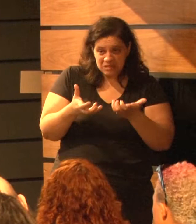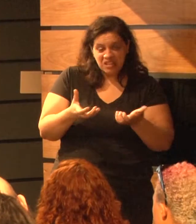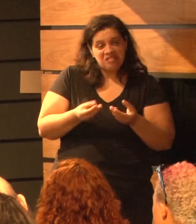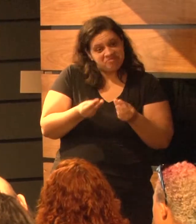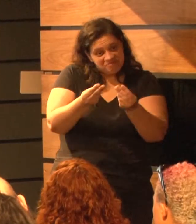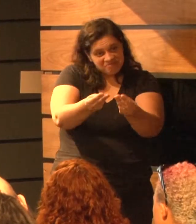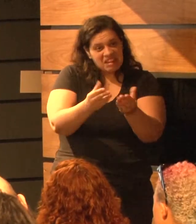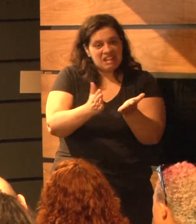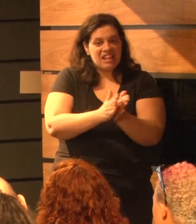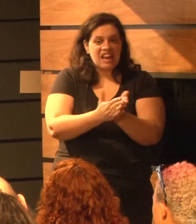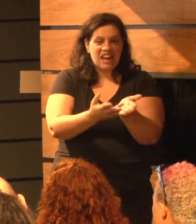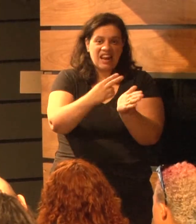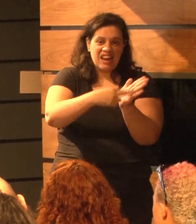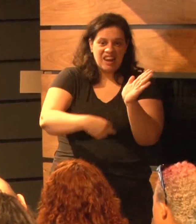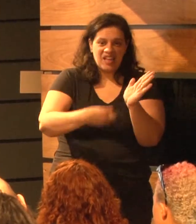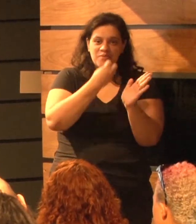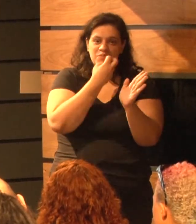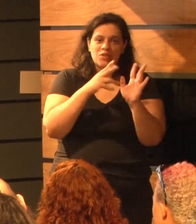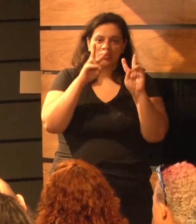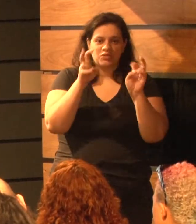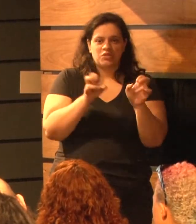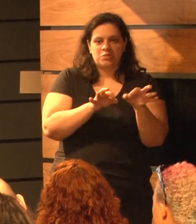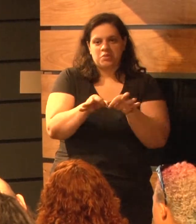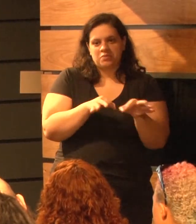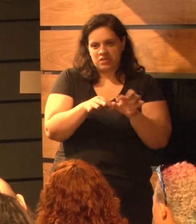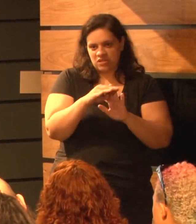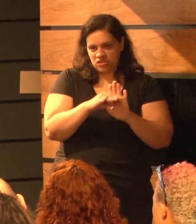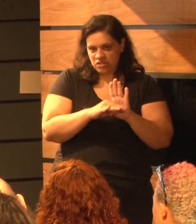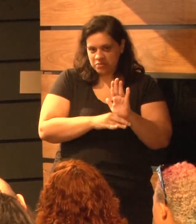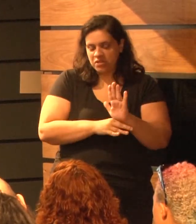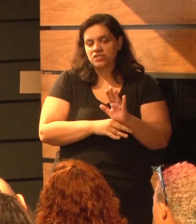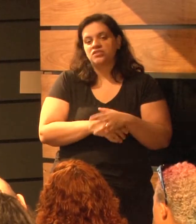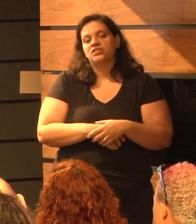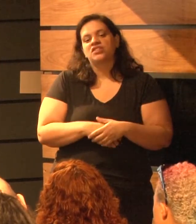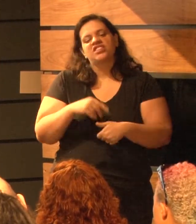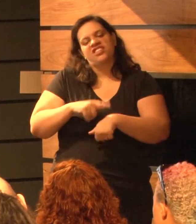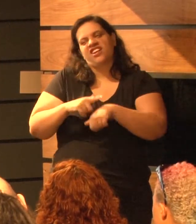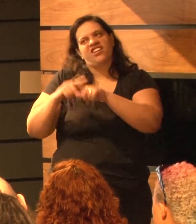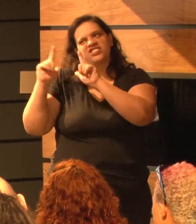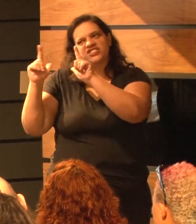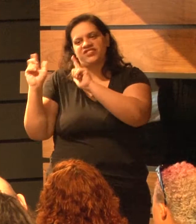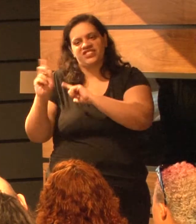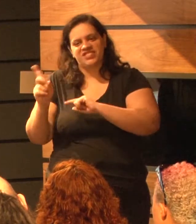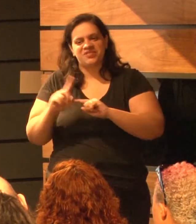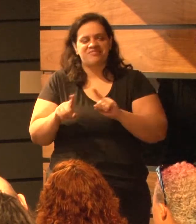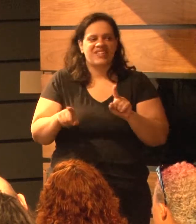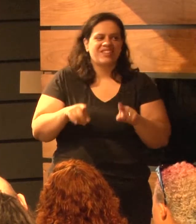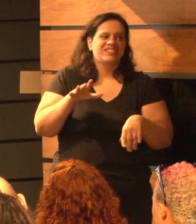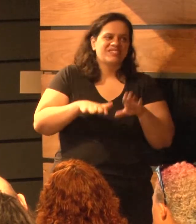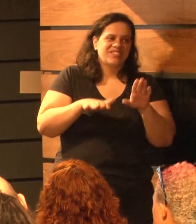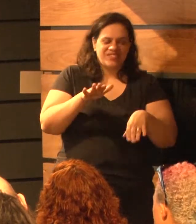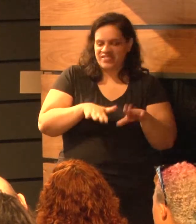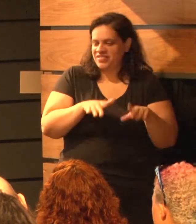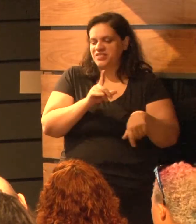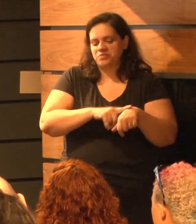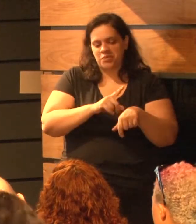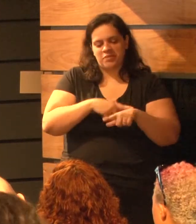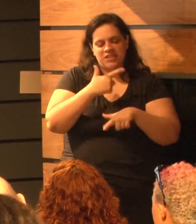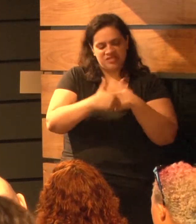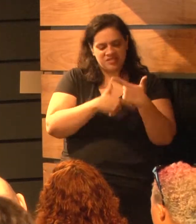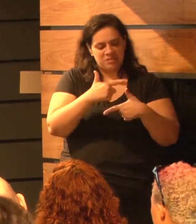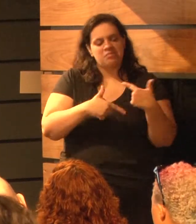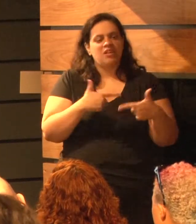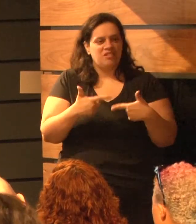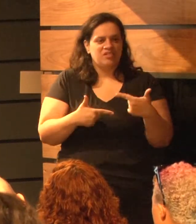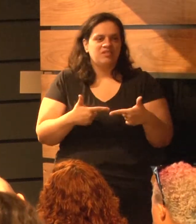leitura sobre planejamento, né? não nas horas de lazer, mas talvez no momento de trabalho, eu